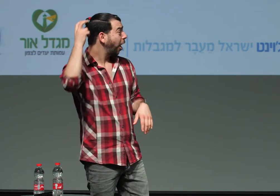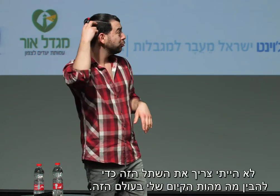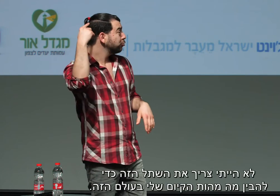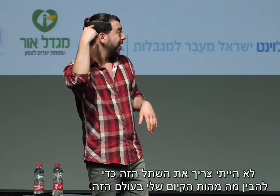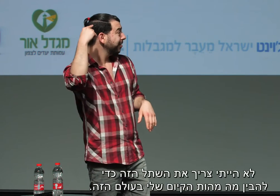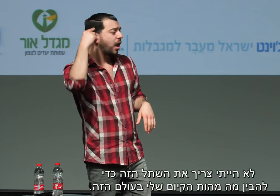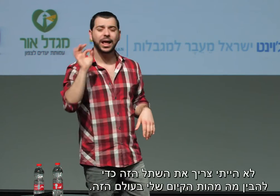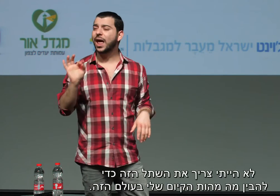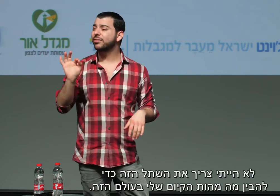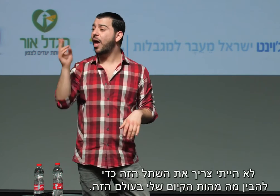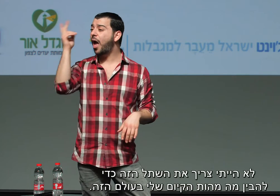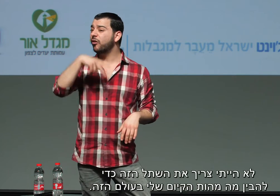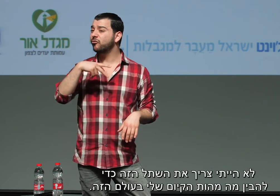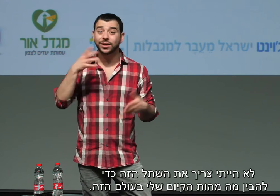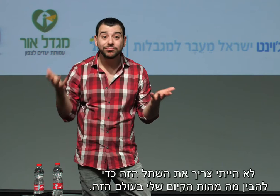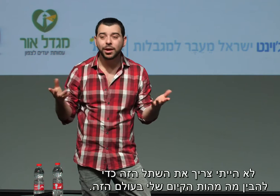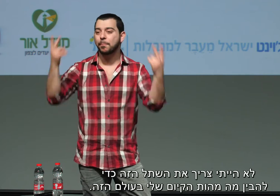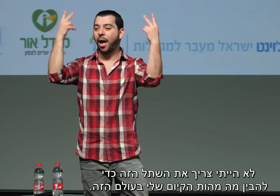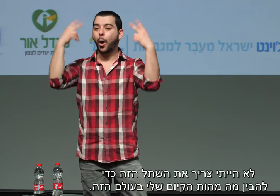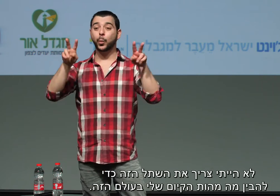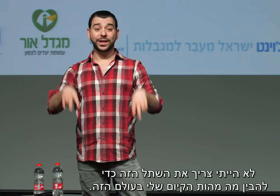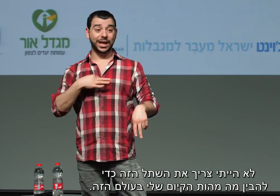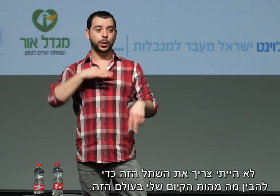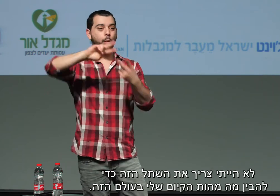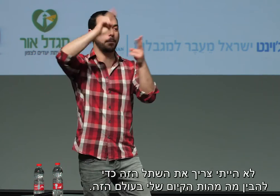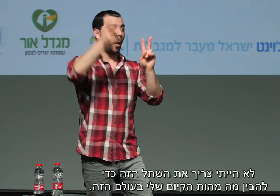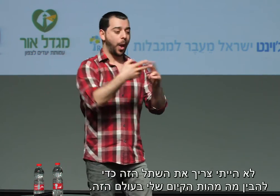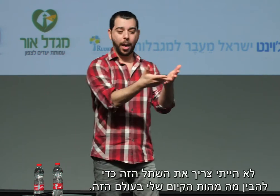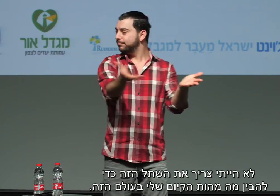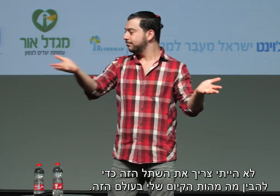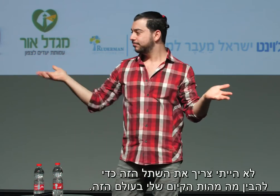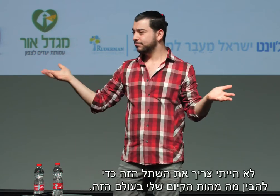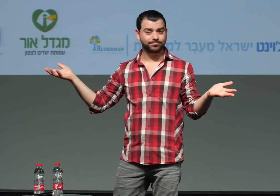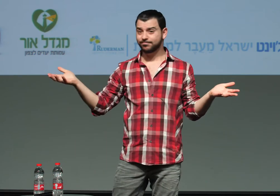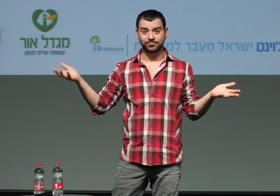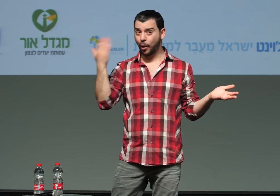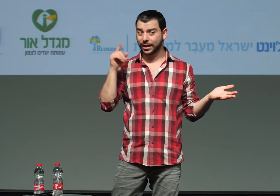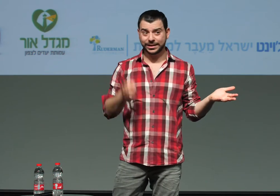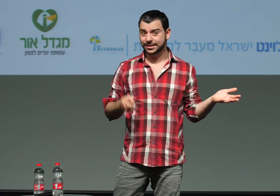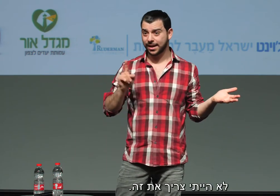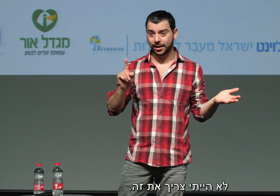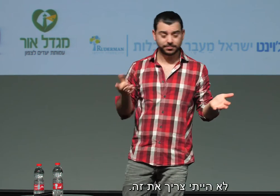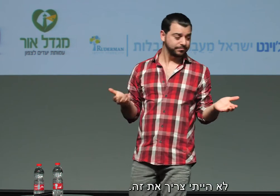לא הייתי צריך את השתל הזה כדי להבין מה המהות הקיום שלי בעולם הזה. לא הייתי צריך את זה.